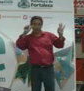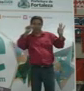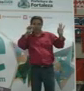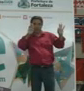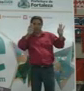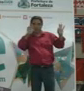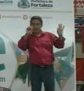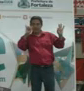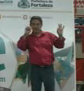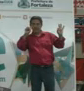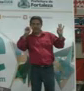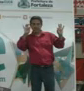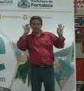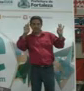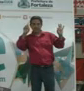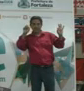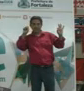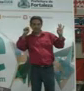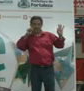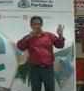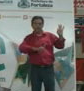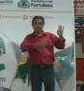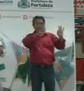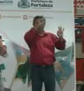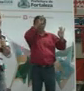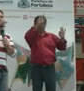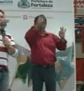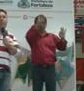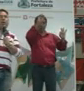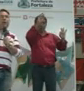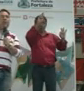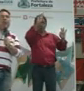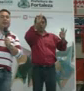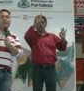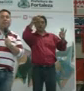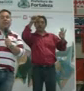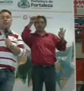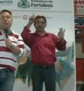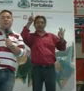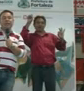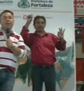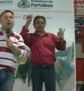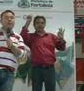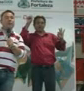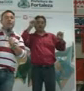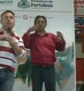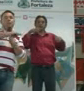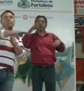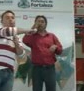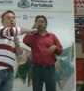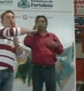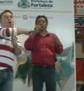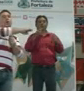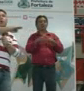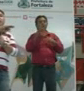das ordenadas. Inclusive, Pedro, às vezes eu confundo muito abscissa e ordenada. É só você lembrar o